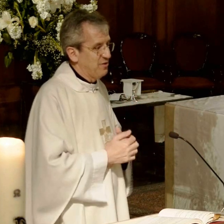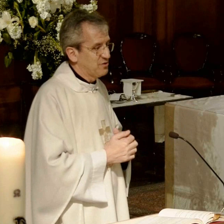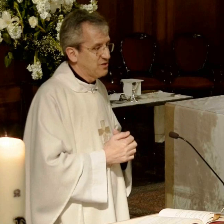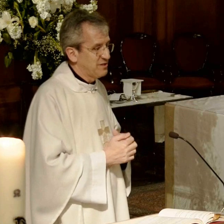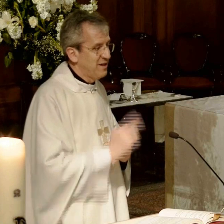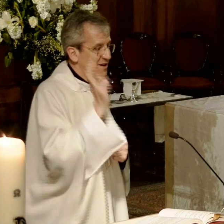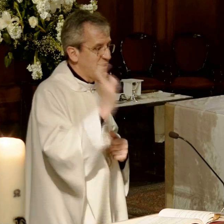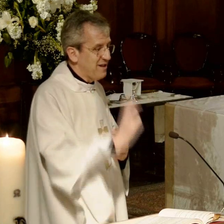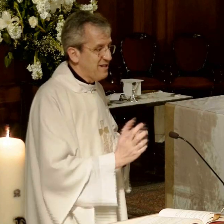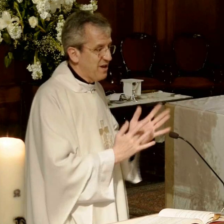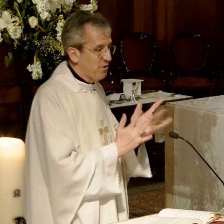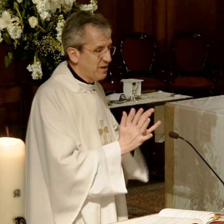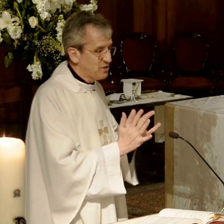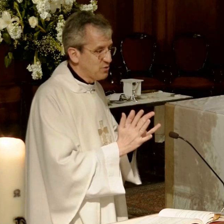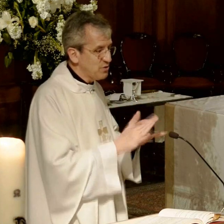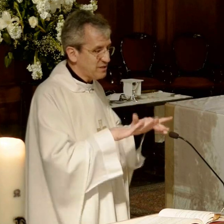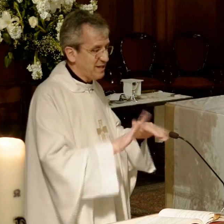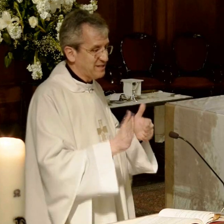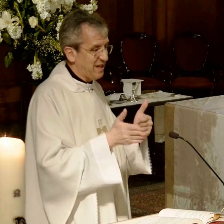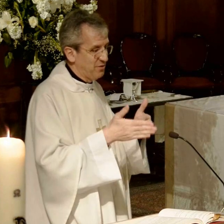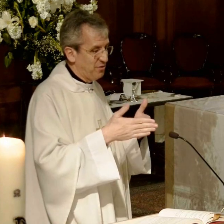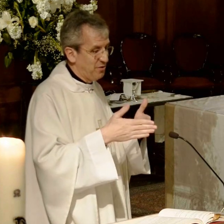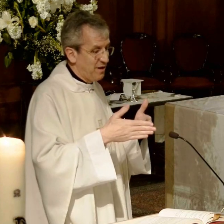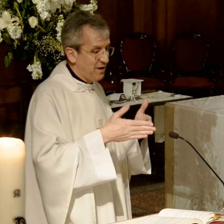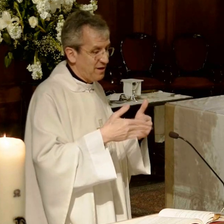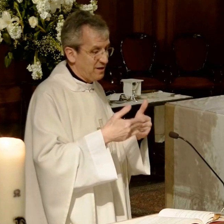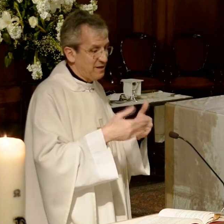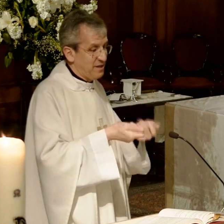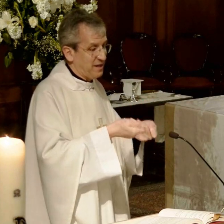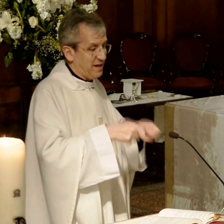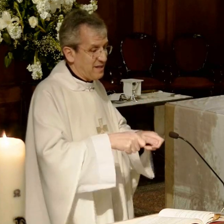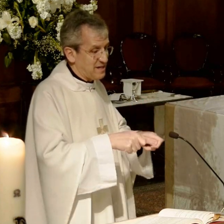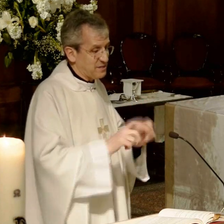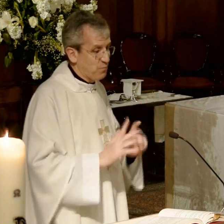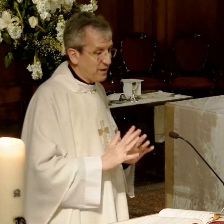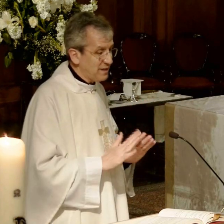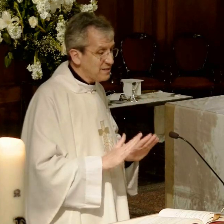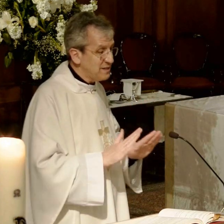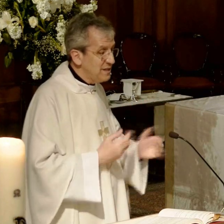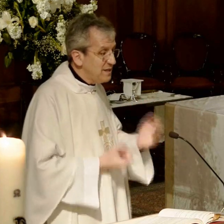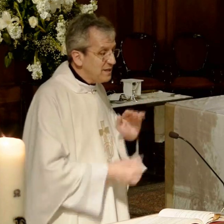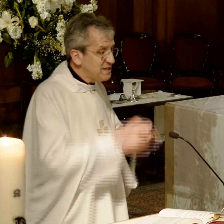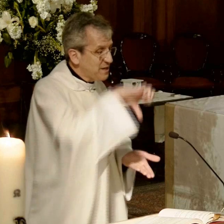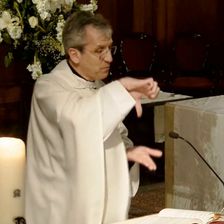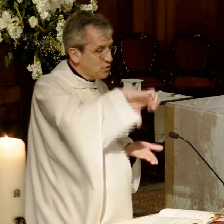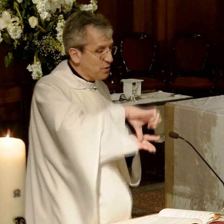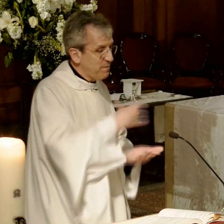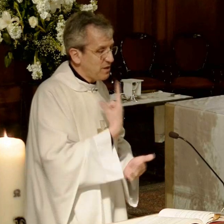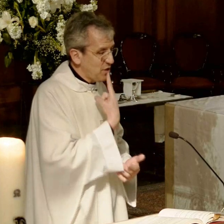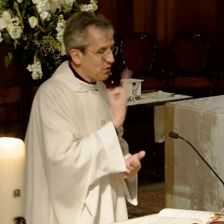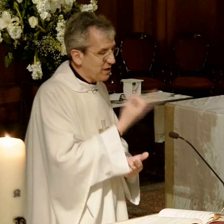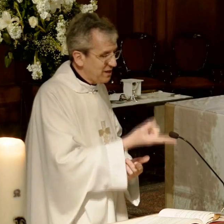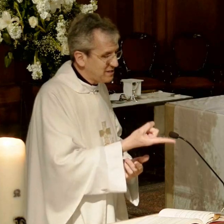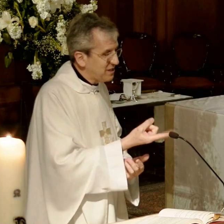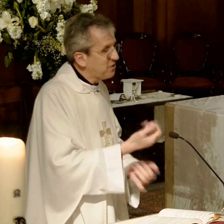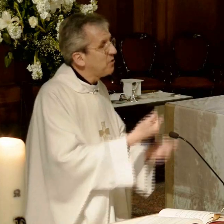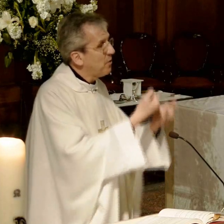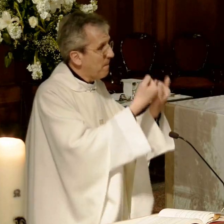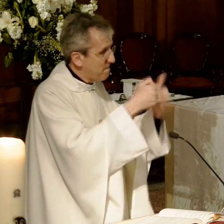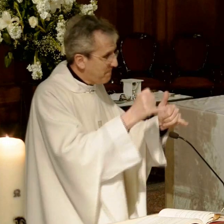ellos. Llegó Jesús, estando cerradas las puertas, y se puso en medio y les dijo: